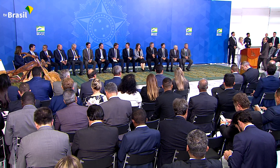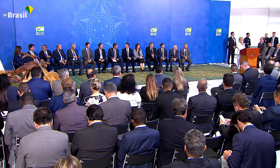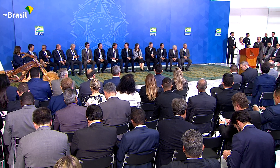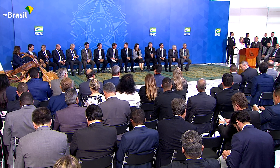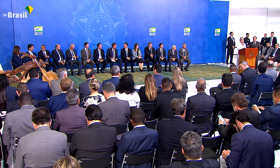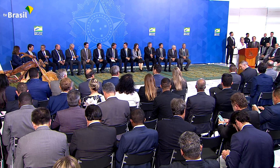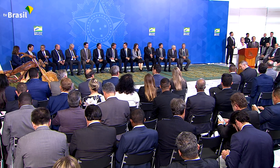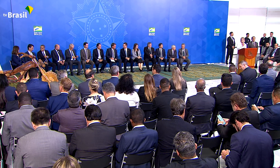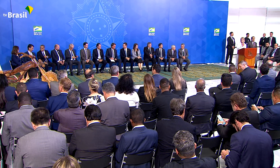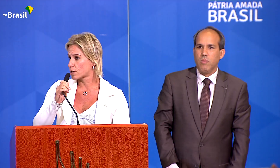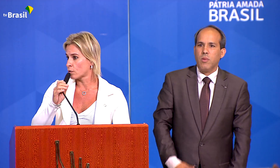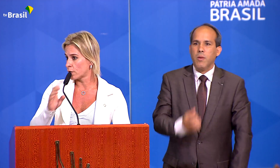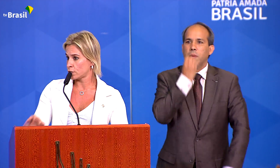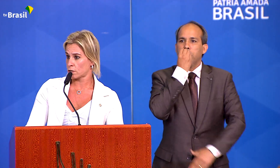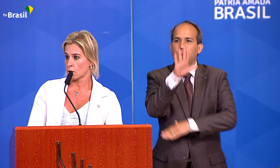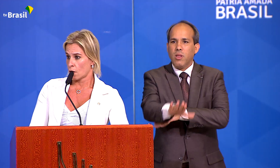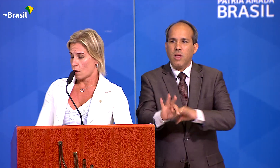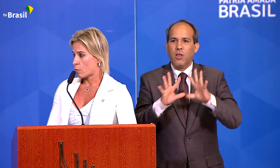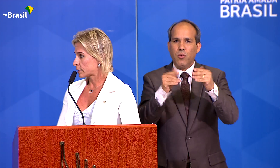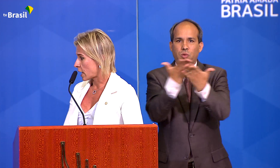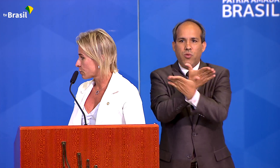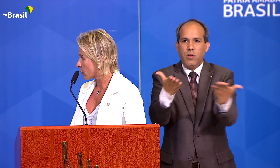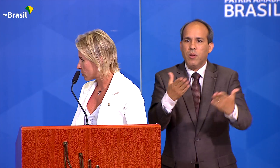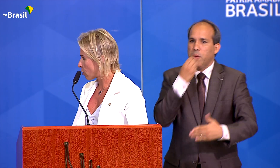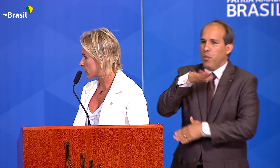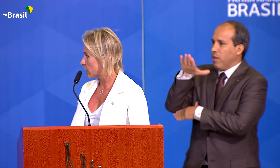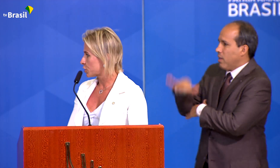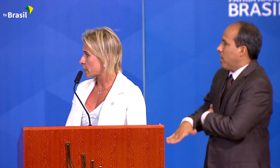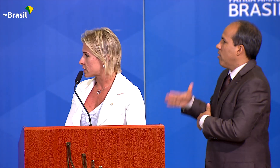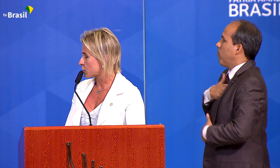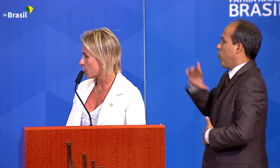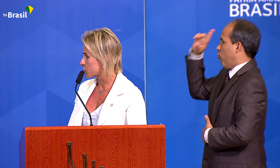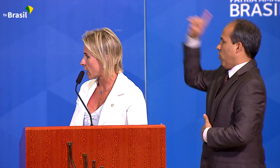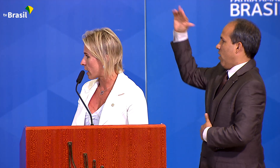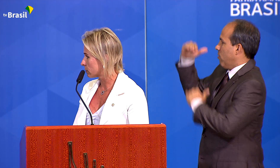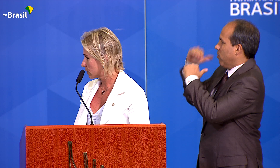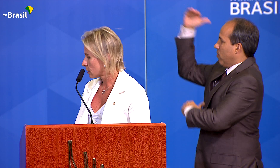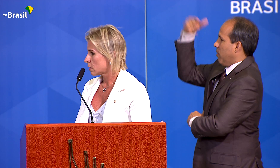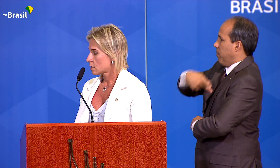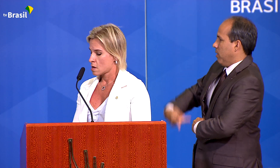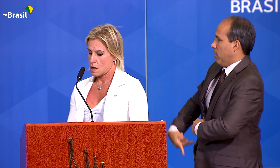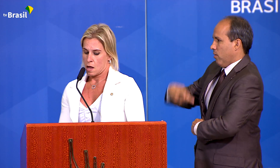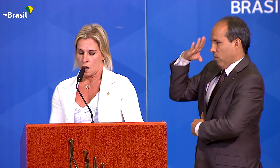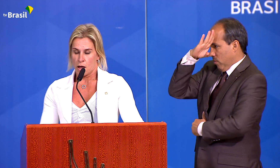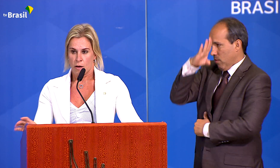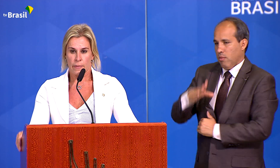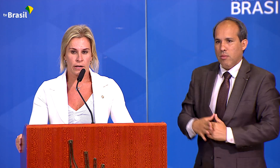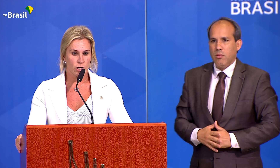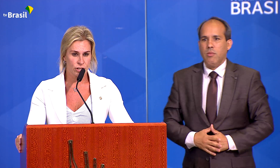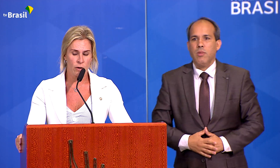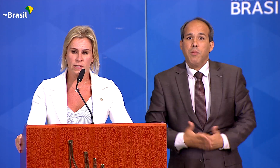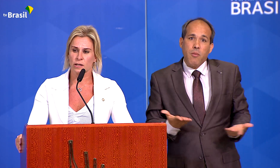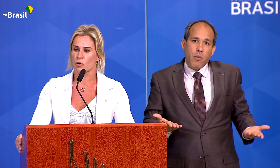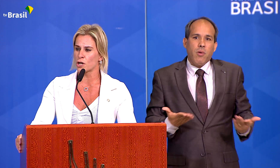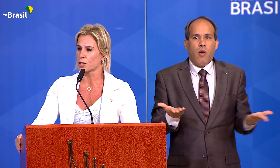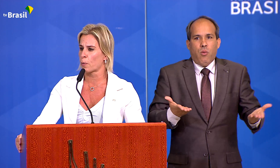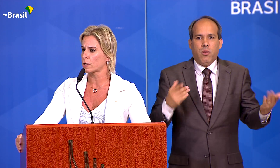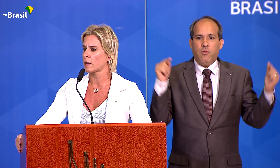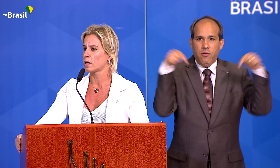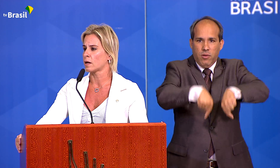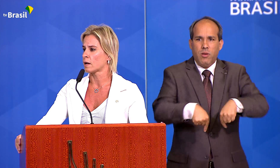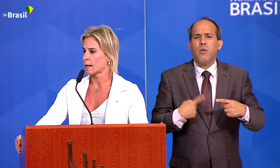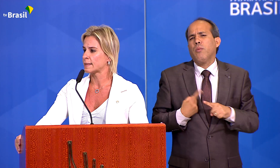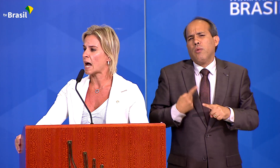Oi boa tarde senhores boa tarde meu grande Comandante Presidente bolsonaro bem nós estamos